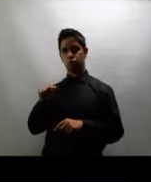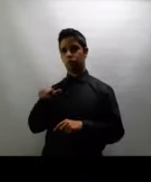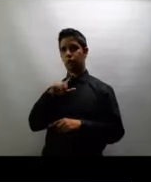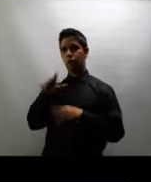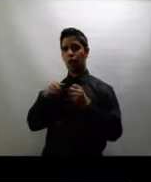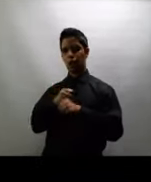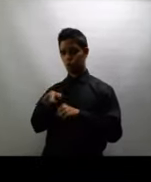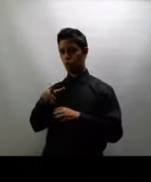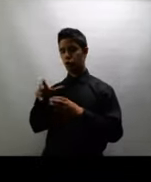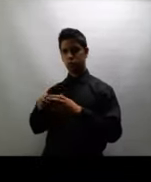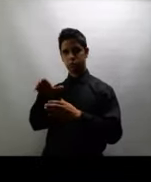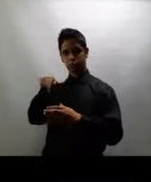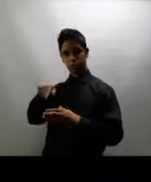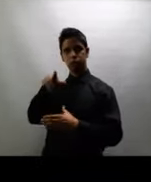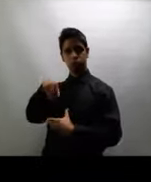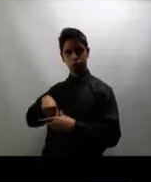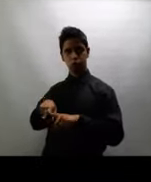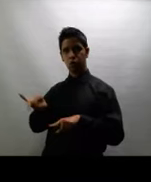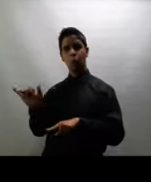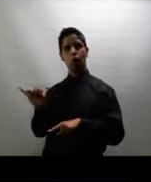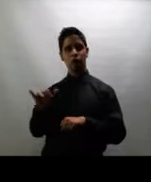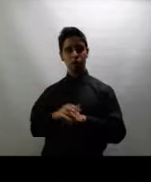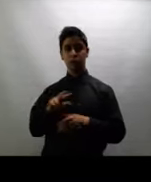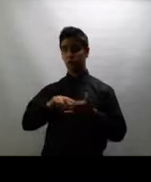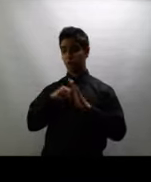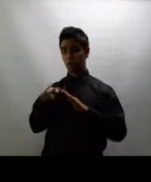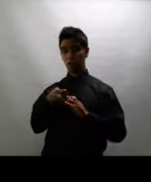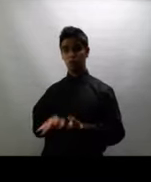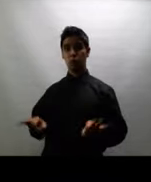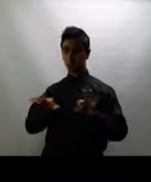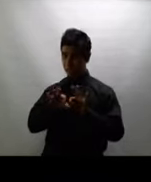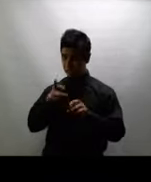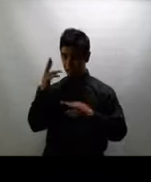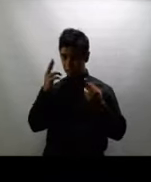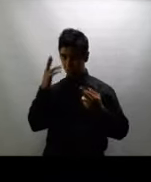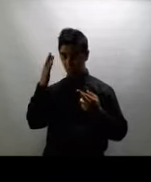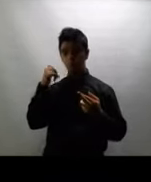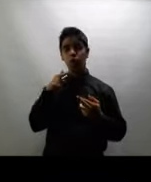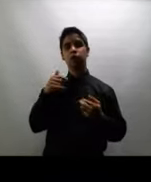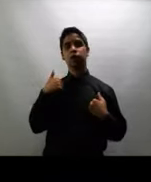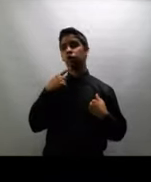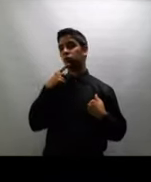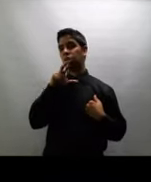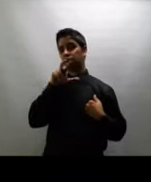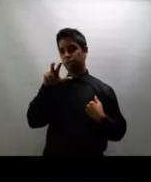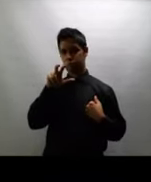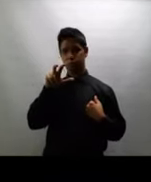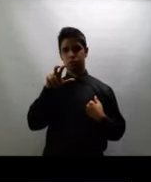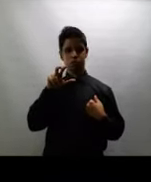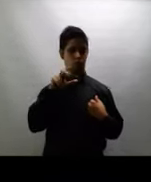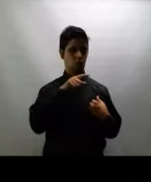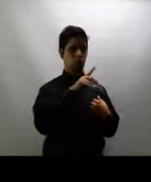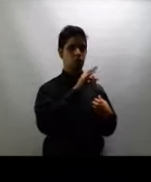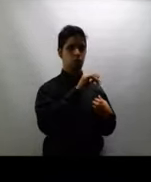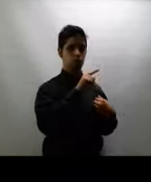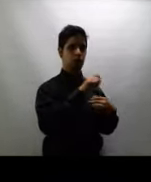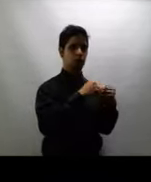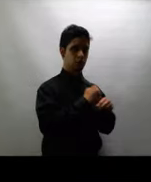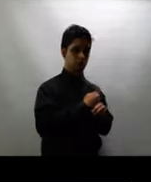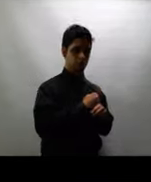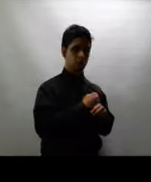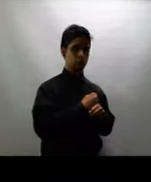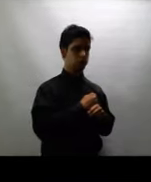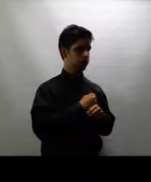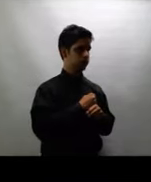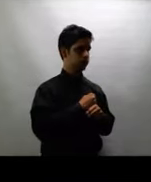dos nominaciones. Y eso es bien importante porque les voy a decir, si les digo que hay 300 para disco del año, eso a veces